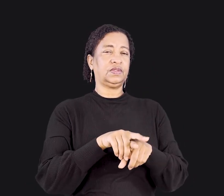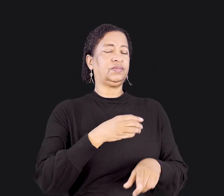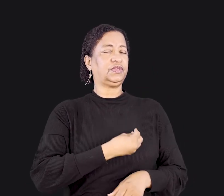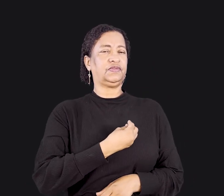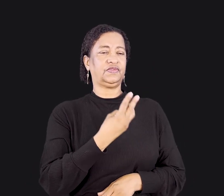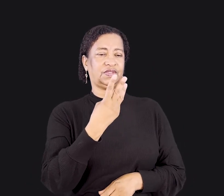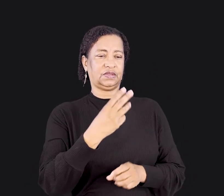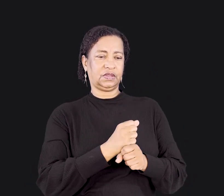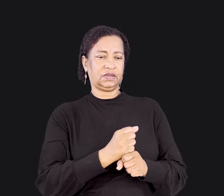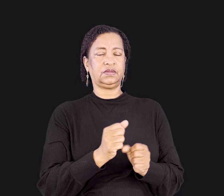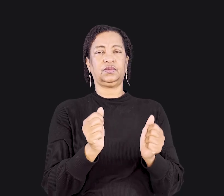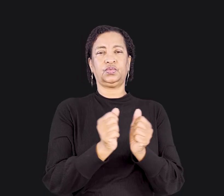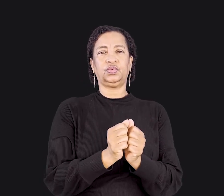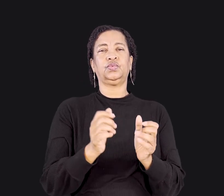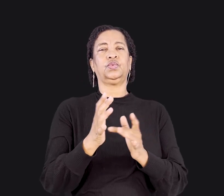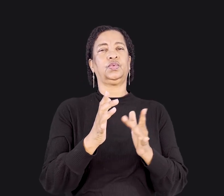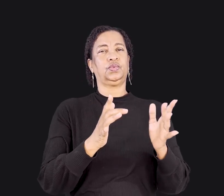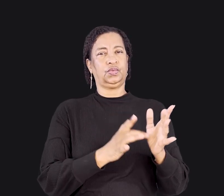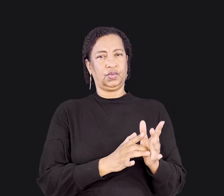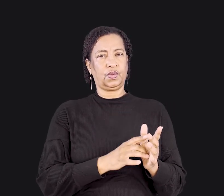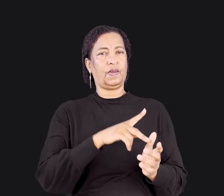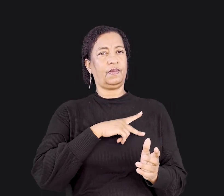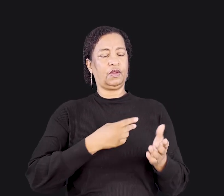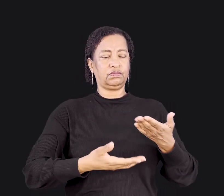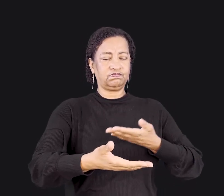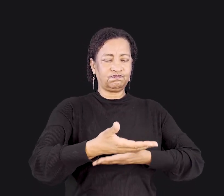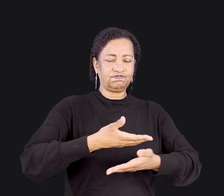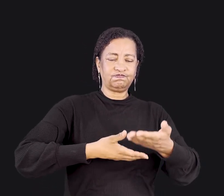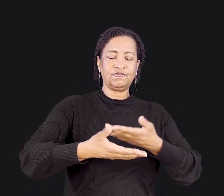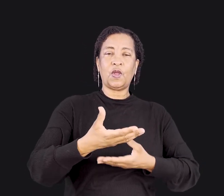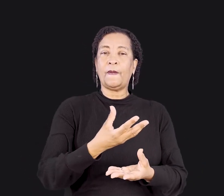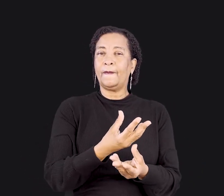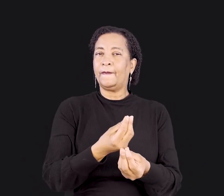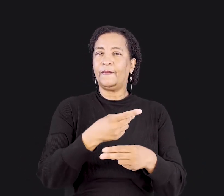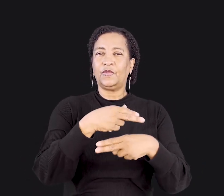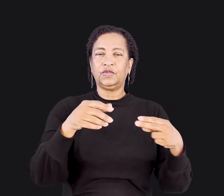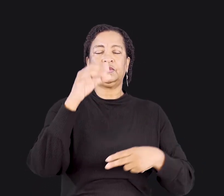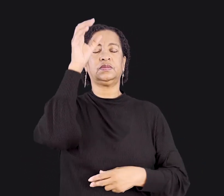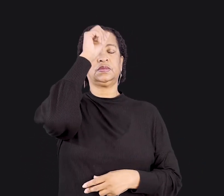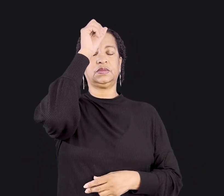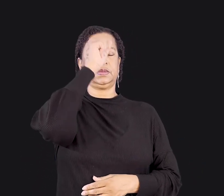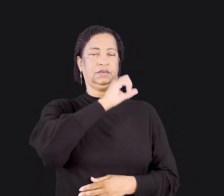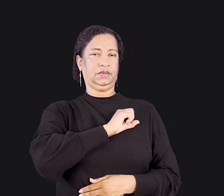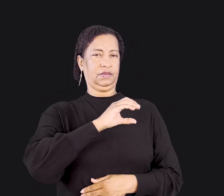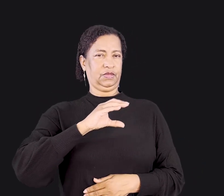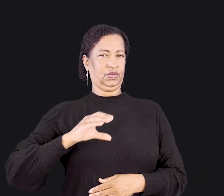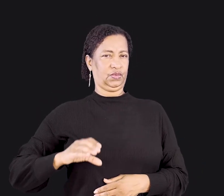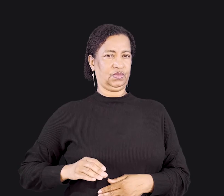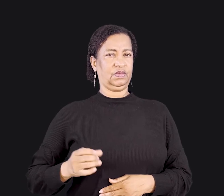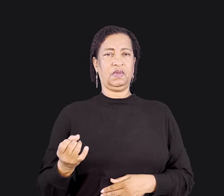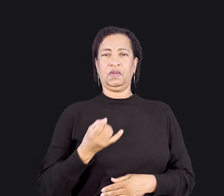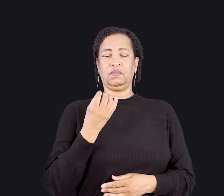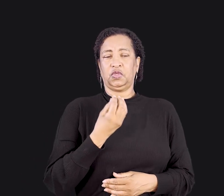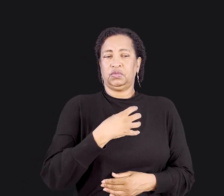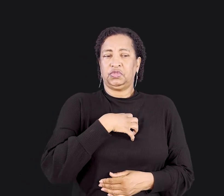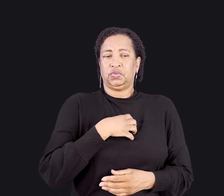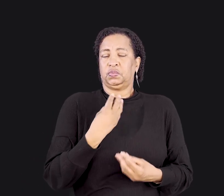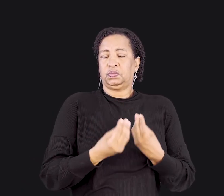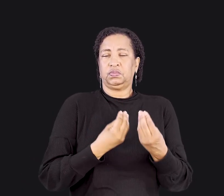com Jesus. Paulo deve ter compartilhado com os apóstolos muitas coisas que ele aprendeu com Cristo. Não importa como, Paulo